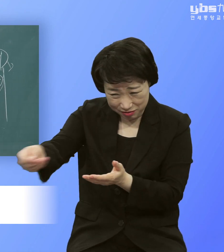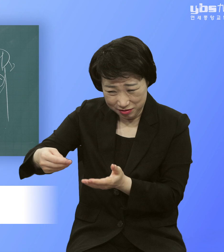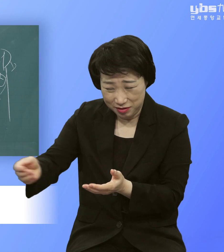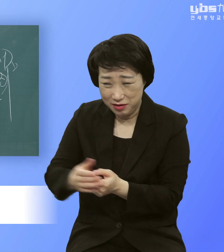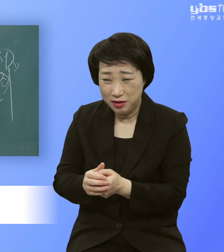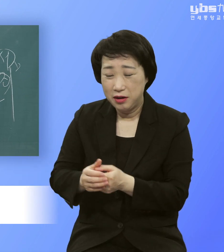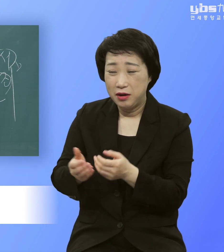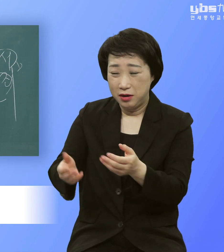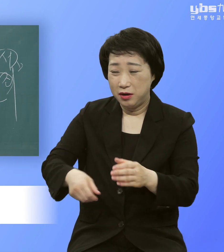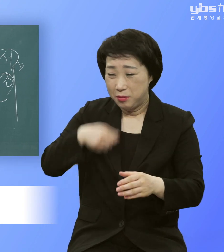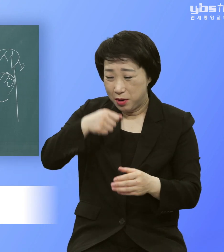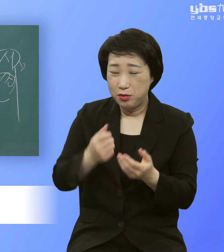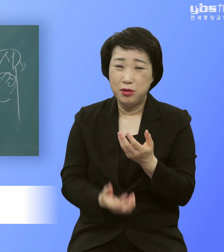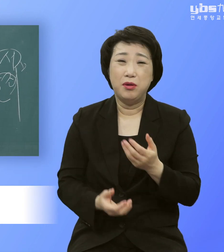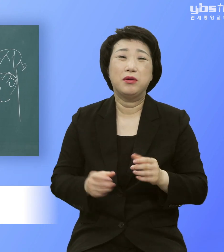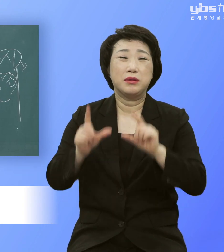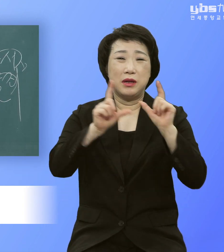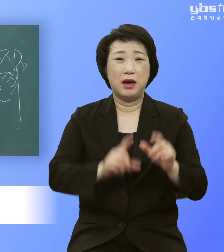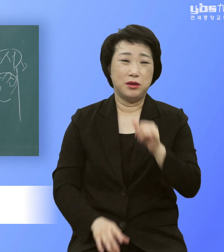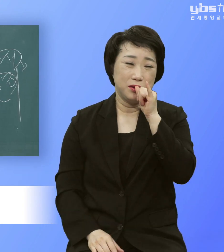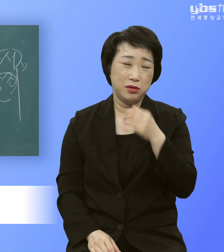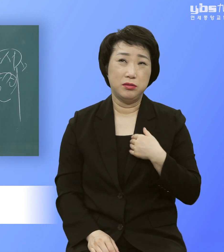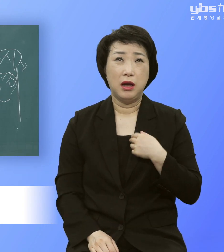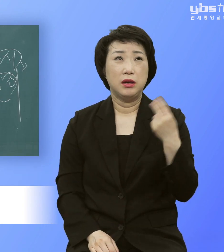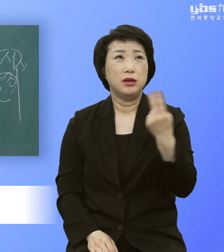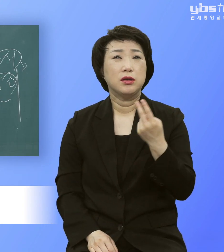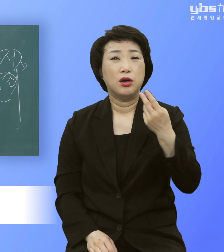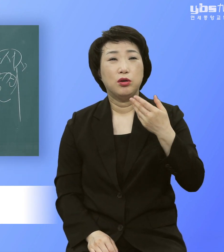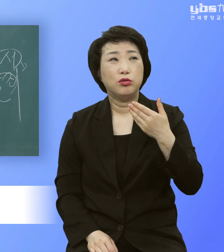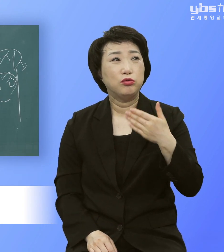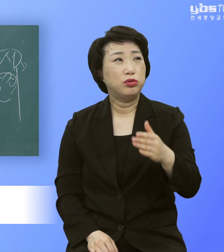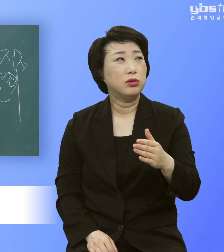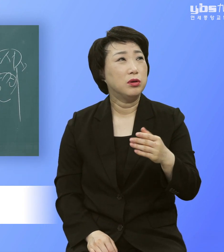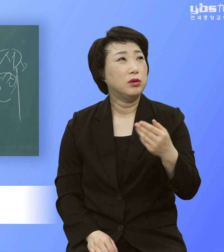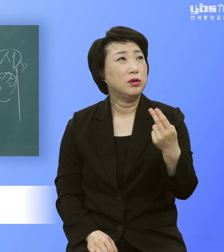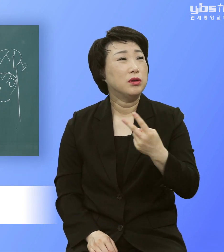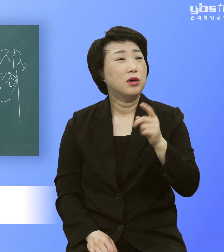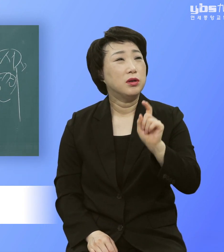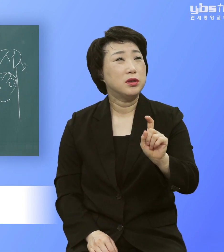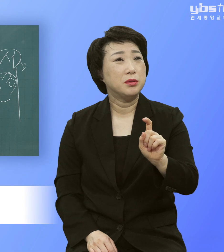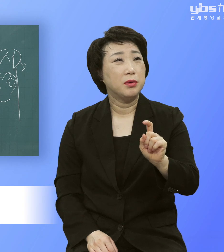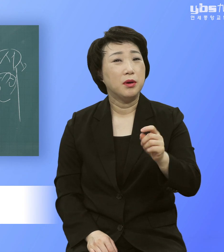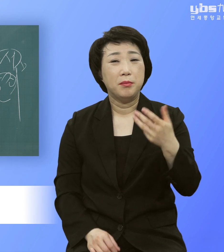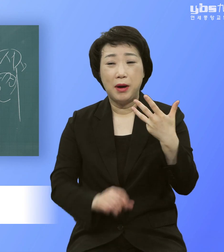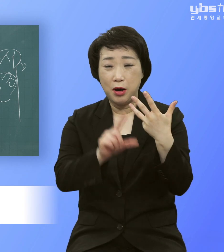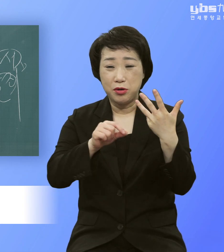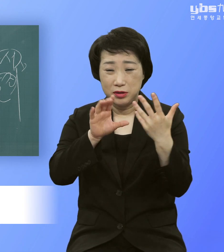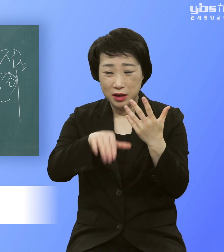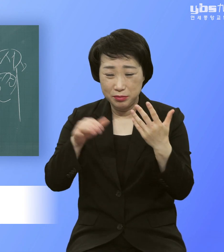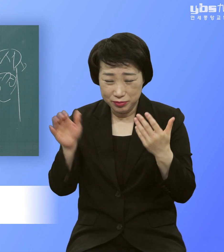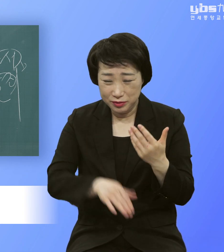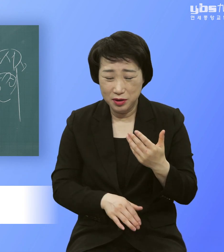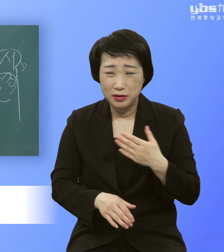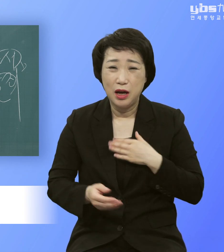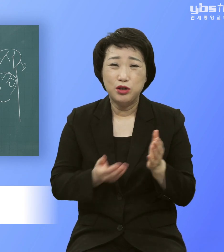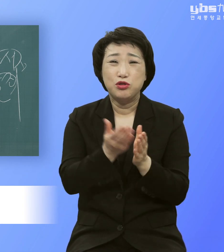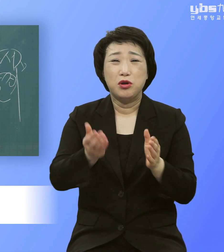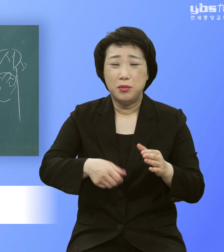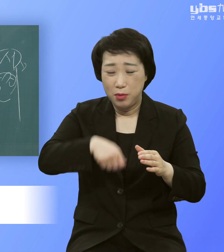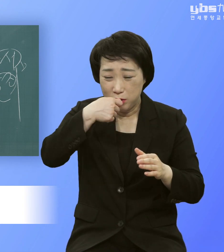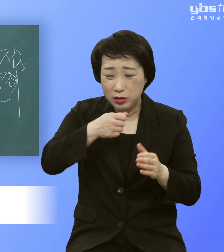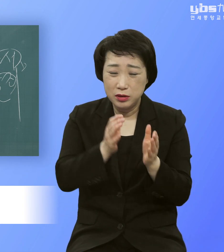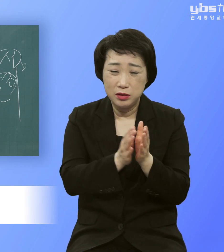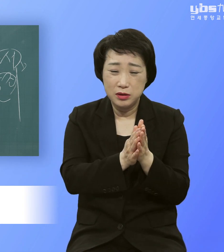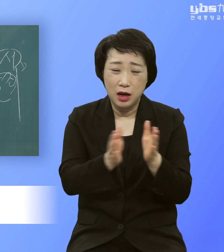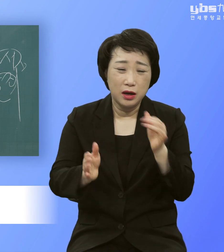근데 제가 2009년도, 2010년도 8월부터 죽을 먹기 시작했는데 몇